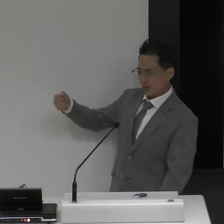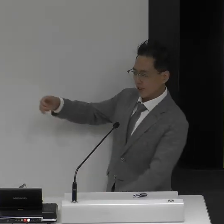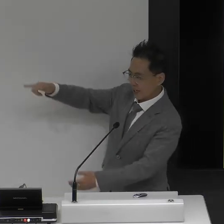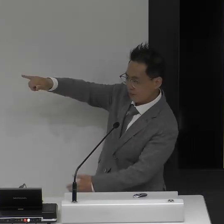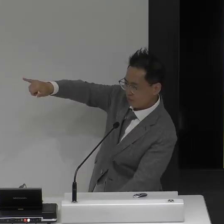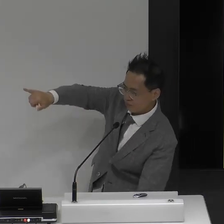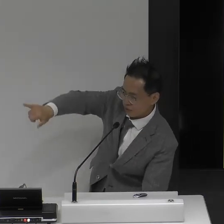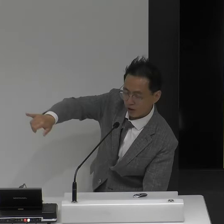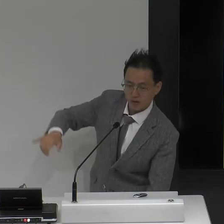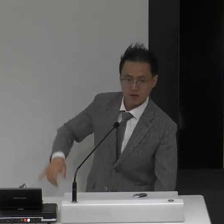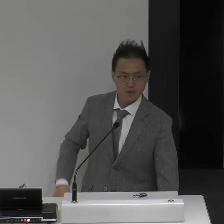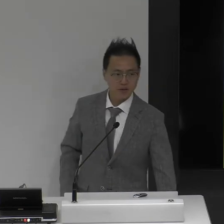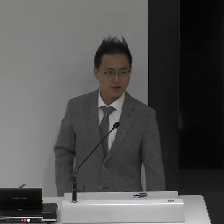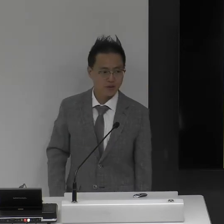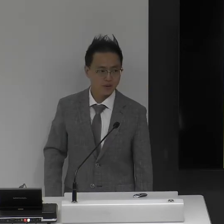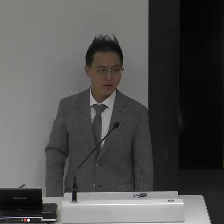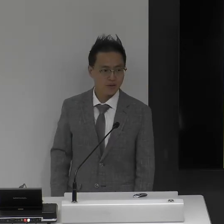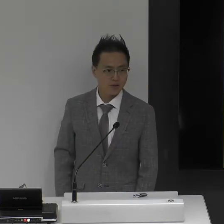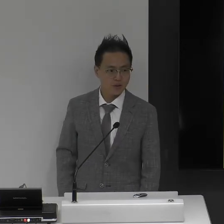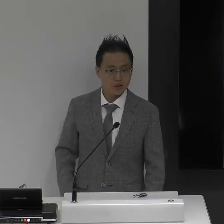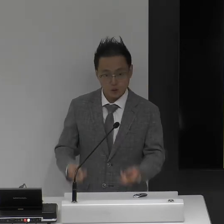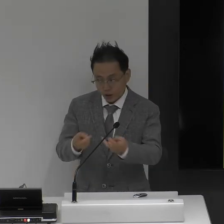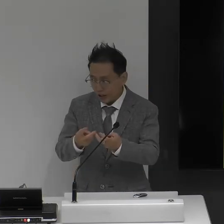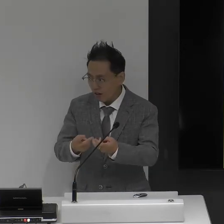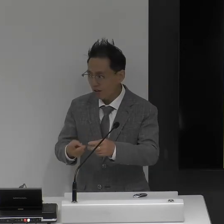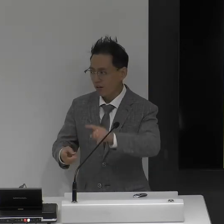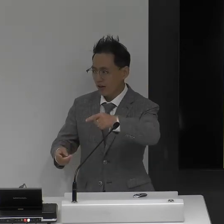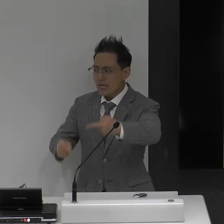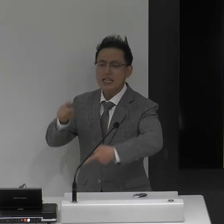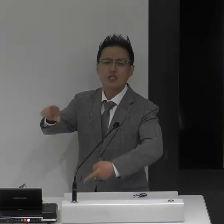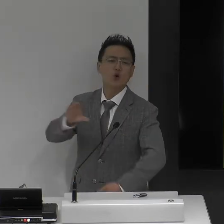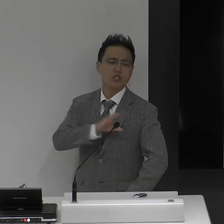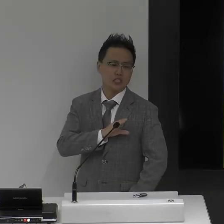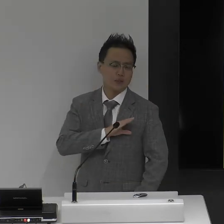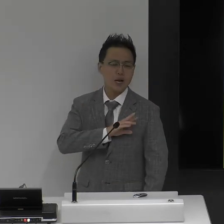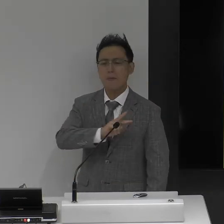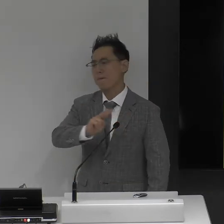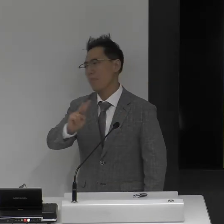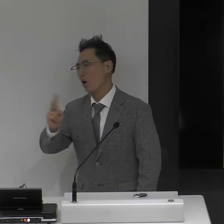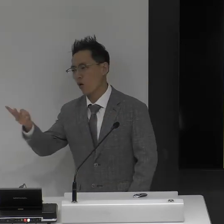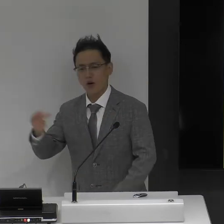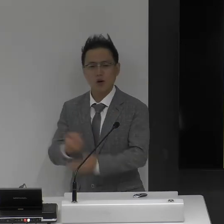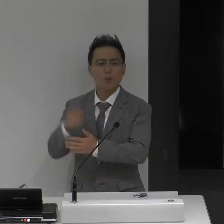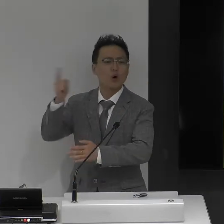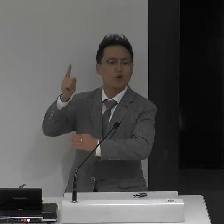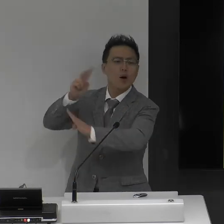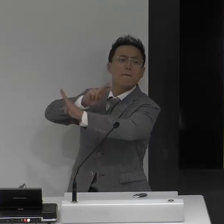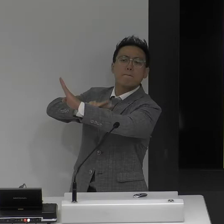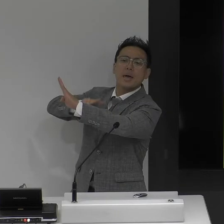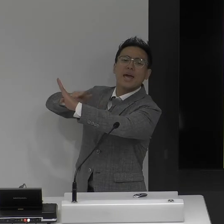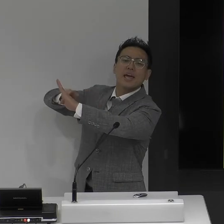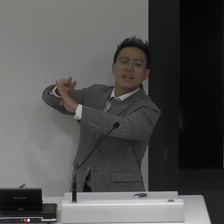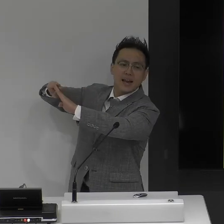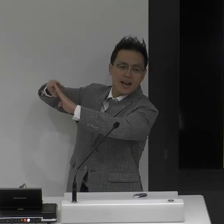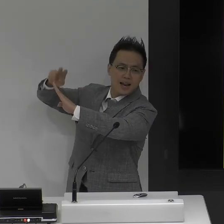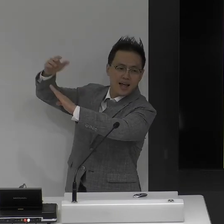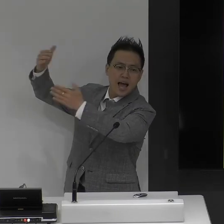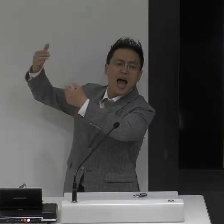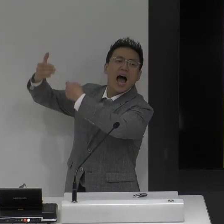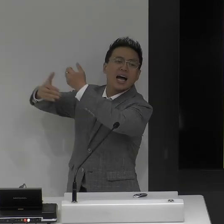가져다가 부어요. 그리고 어떻게 해요? 그곳의 이름을 바꿔요. 뭐라고요? 베델,